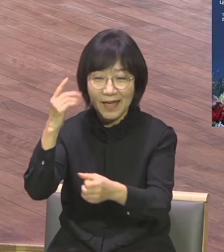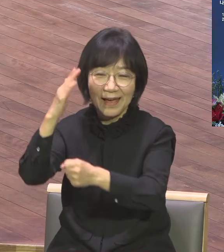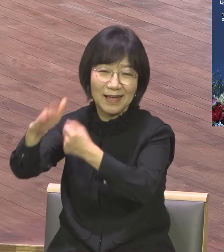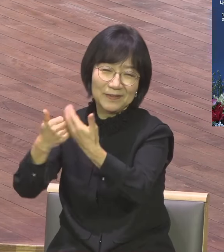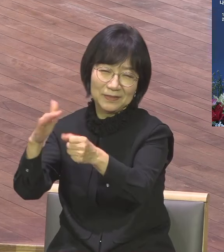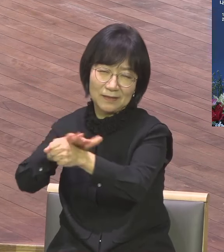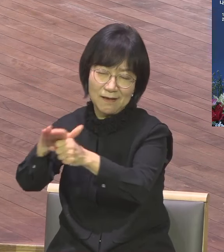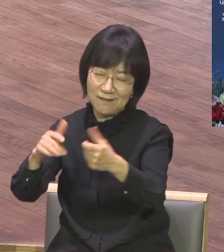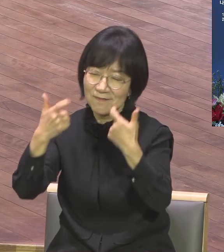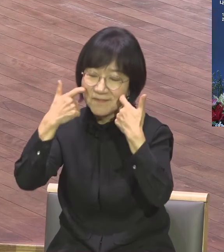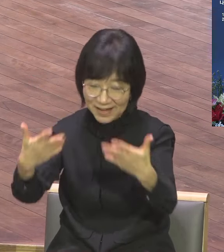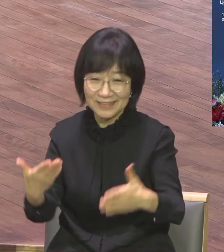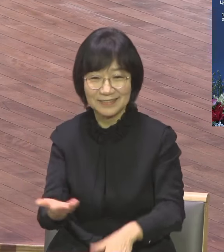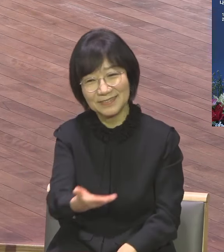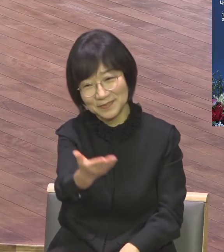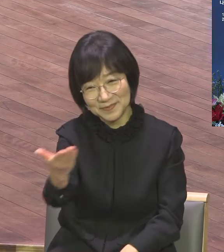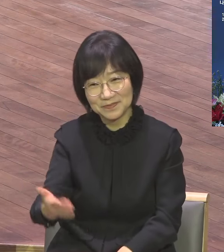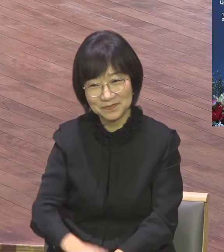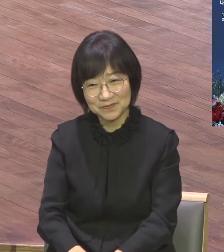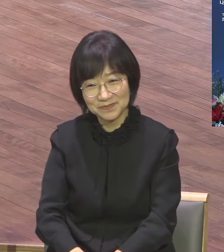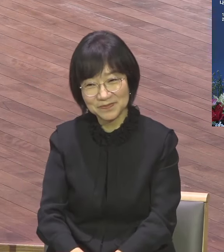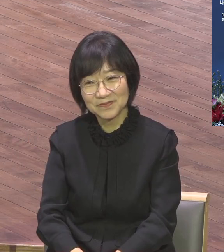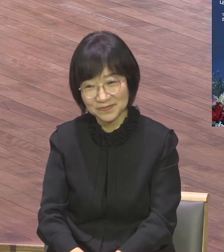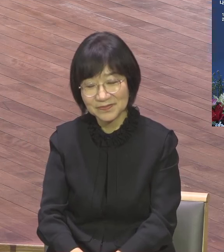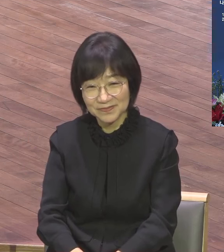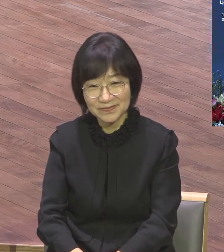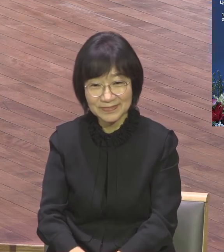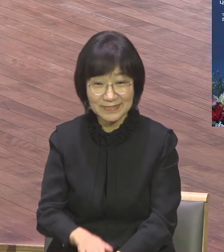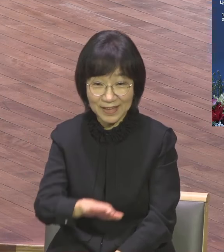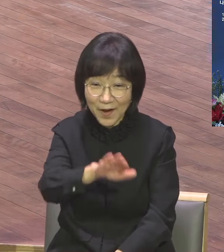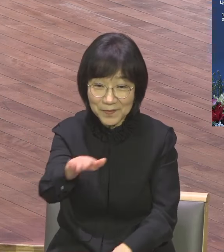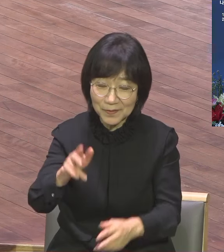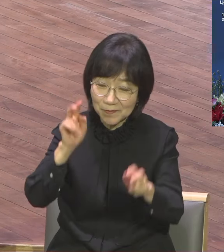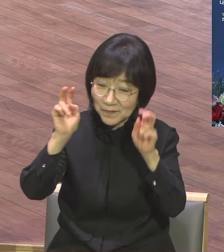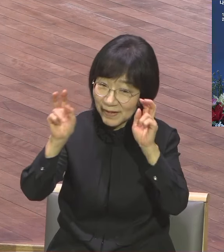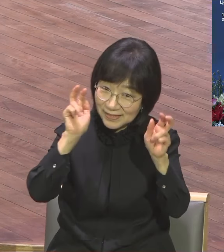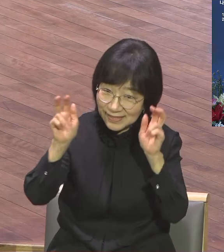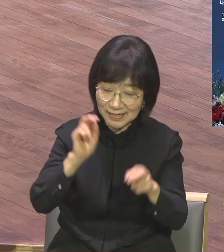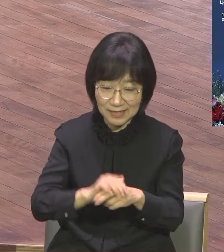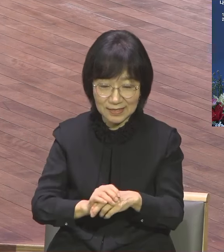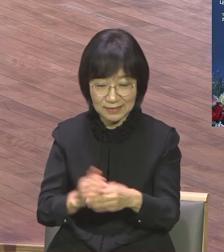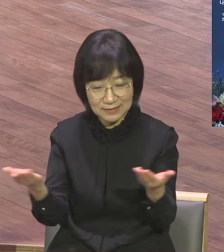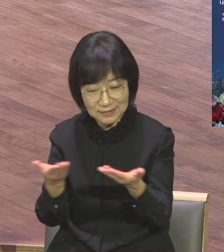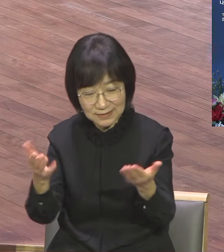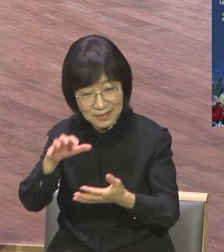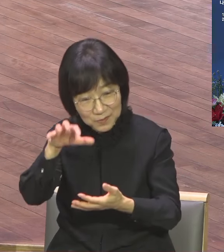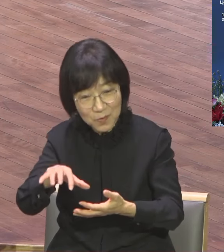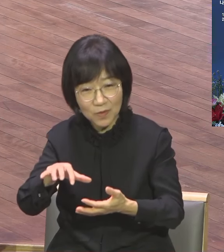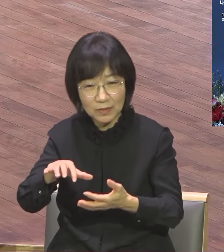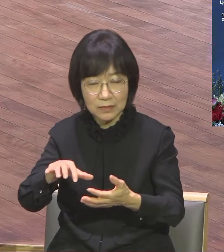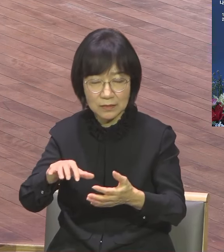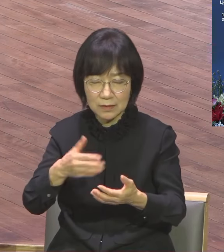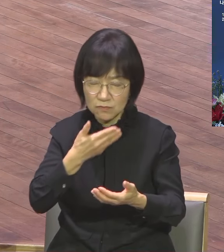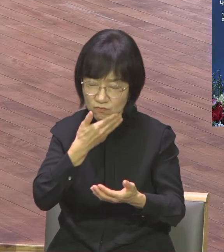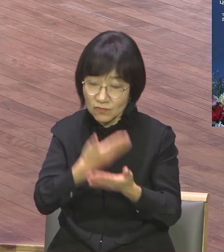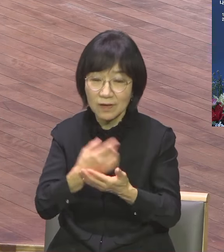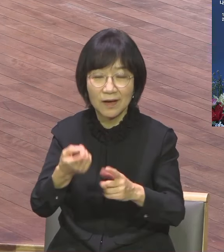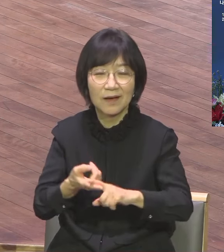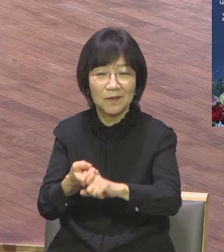여러분 가족도 마찬가지. 여러분 다니는 직장도, 여러분 운영하는 회사도 모두 제일 중요한 것이 뭐냐? 원리스 돼야 돼.